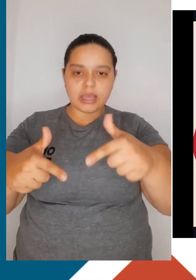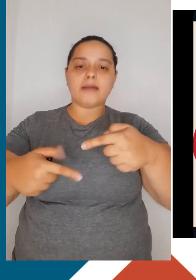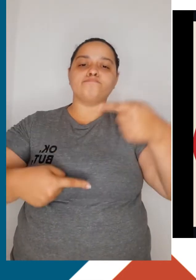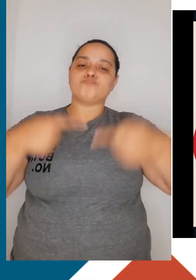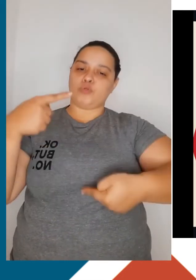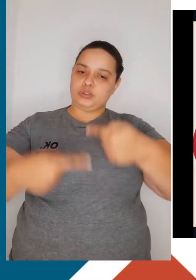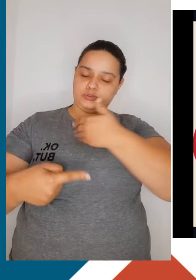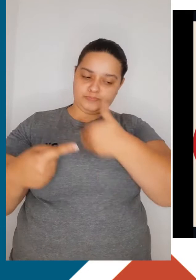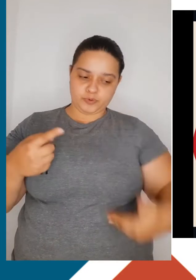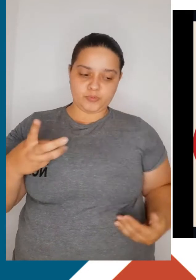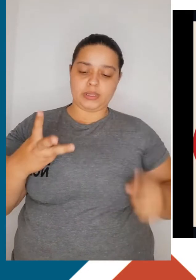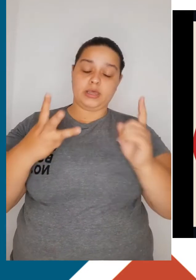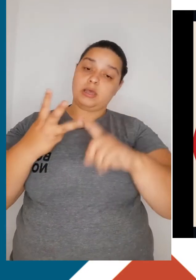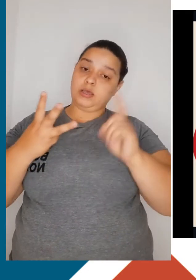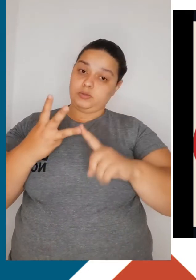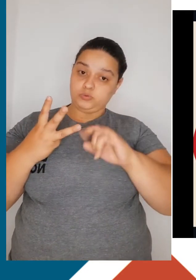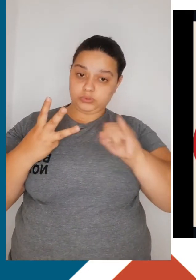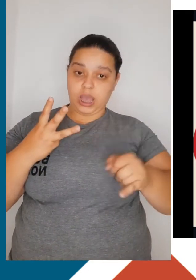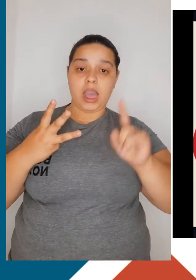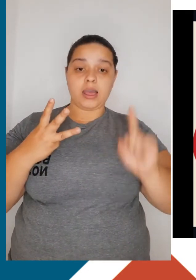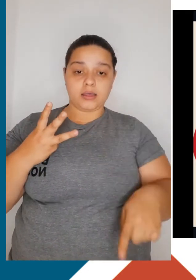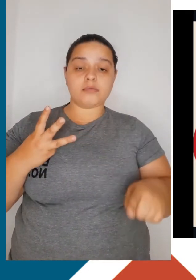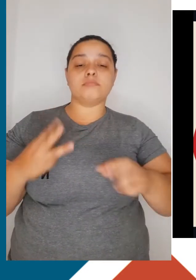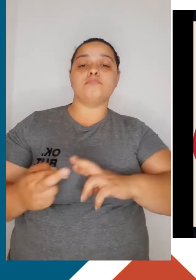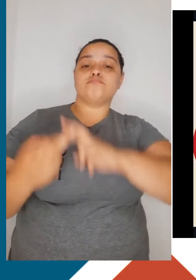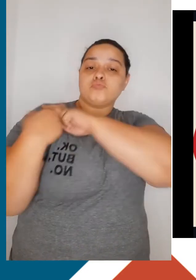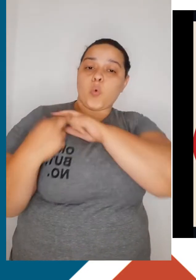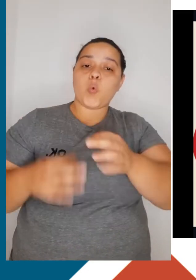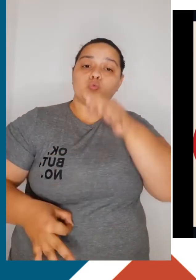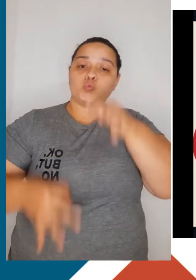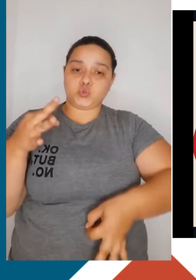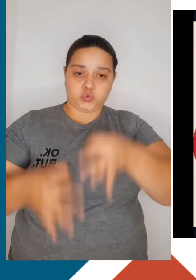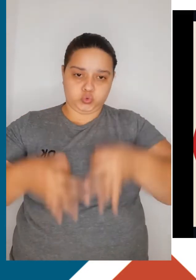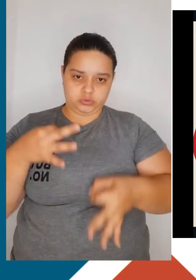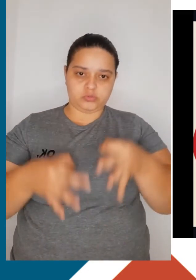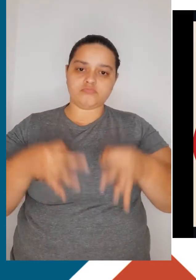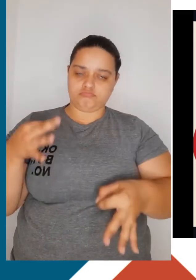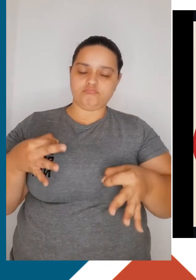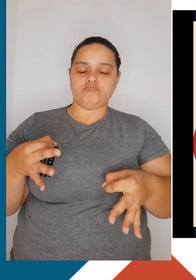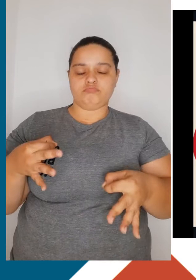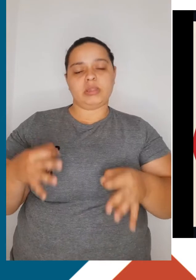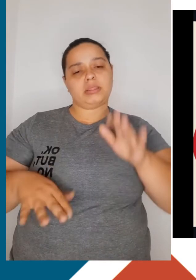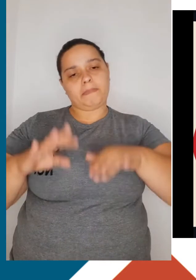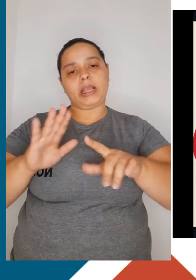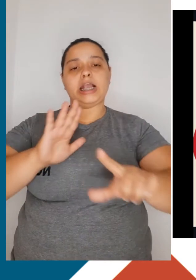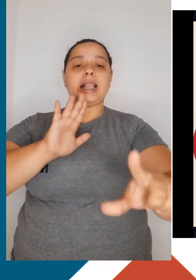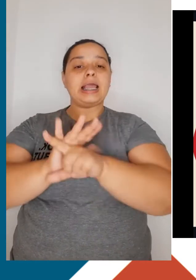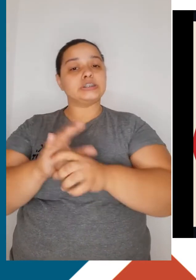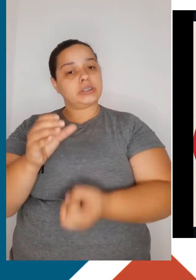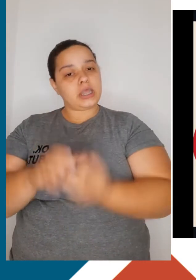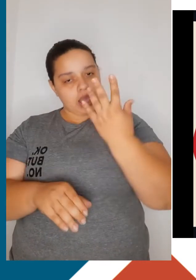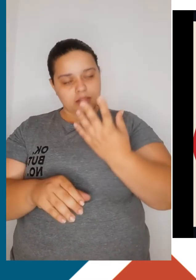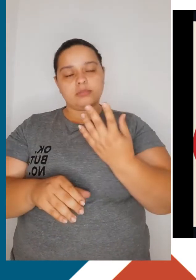as políticas públicas e o judiciário vai ser responsável por julgar de acordo com as leis